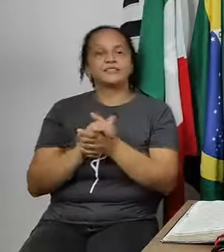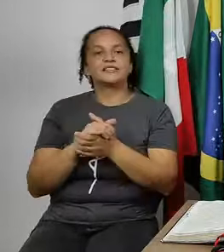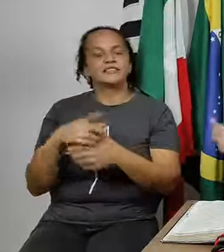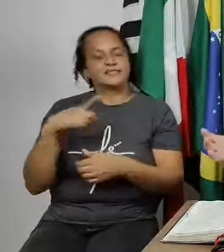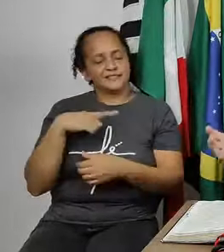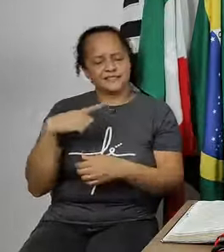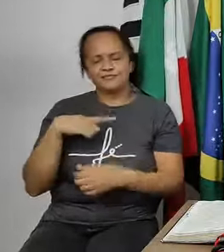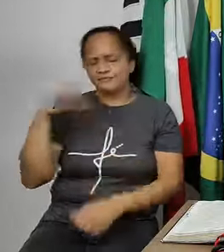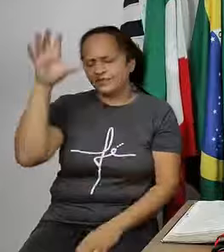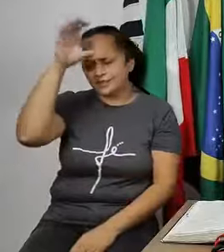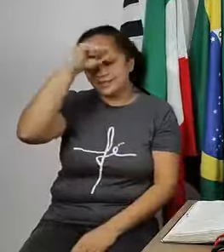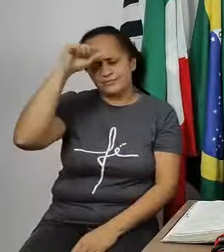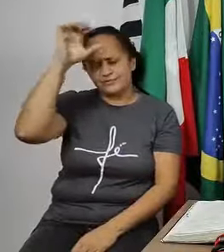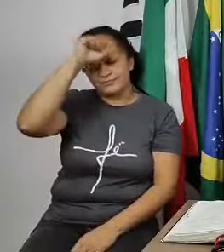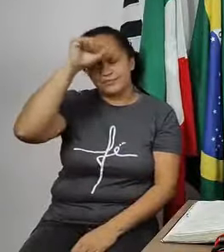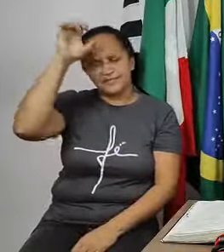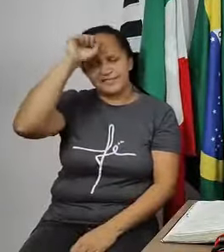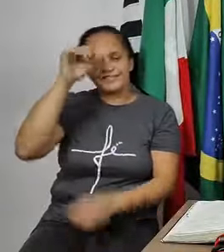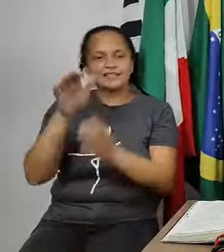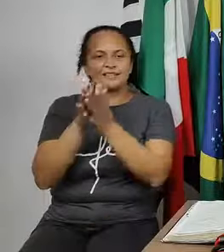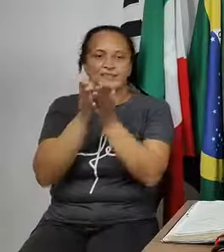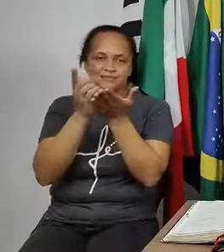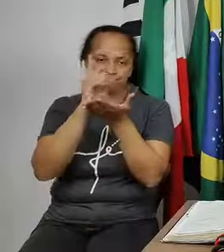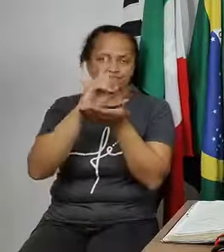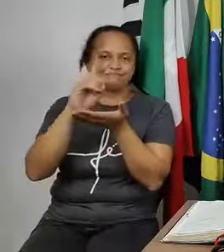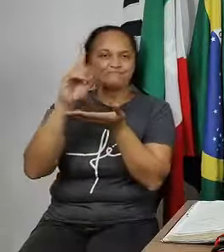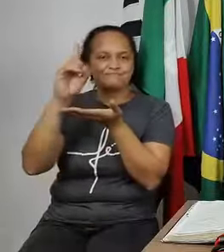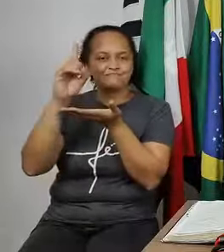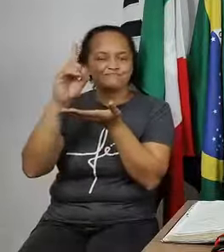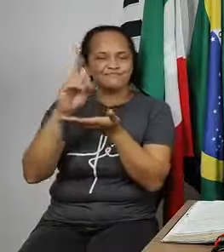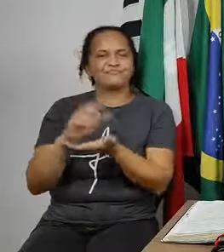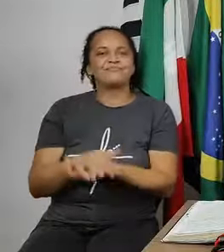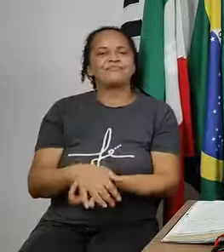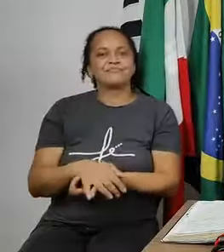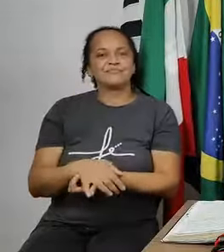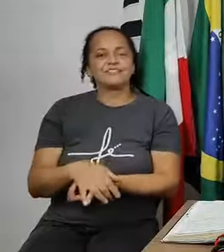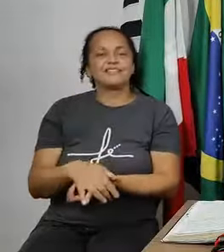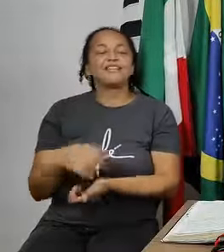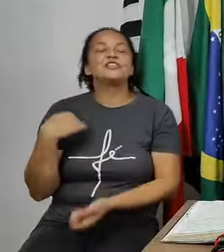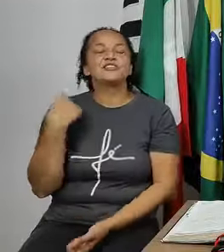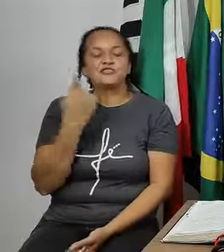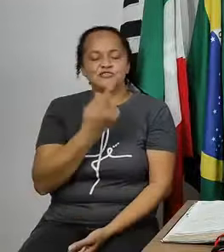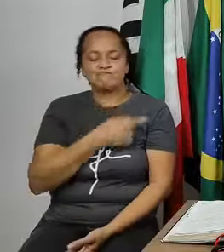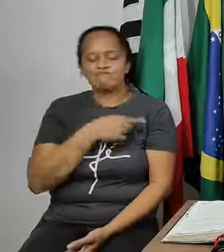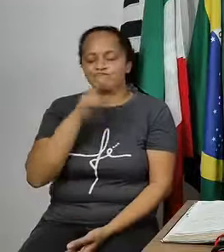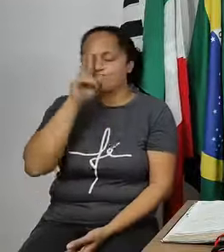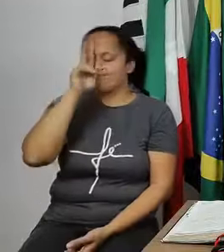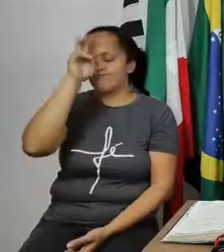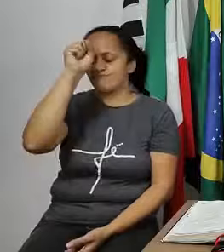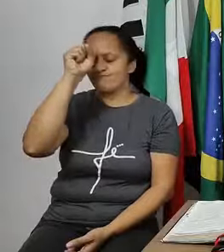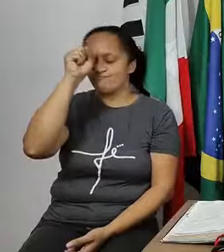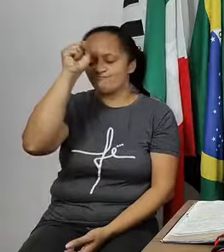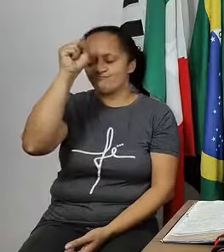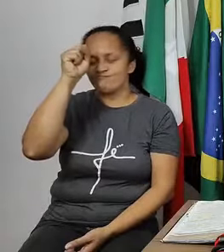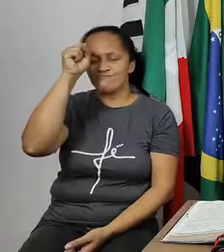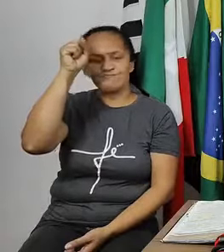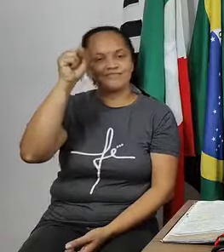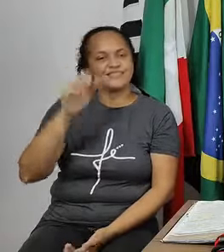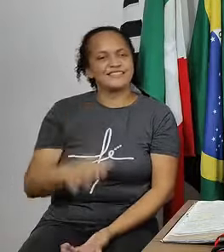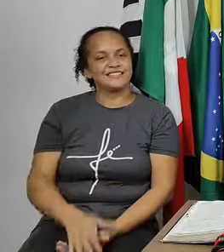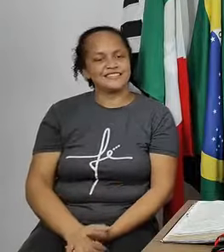receber e aprender a palavra de Deus, né? E sermos edificados,